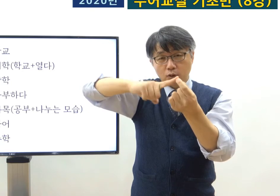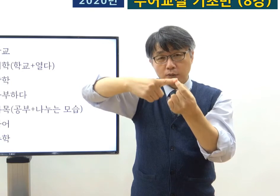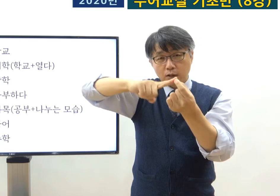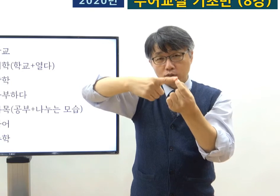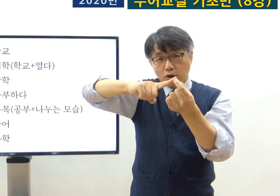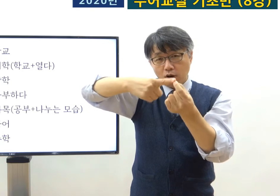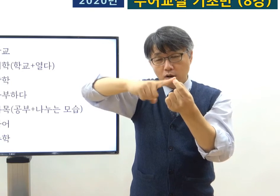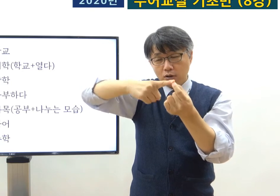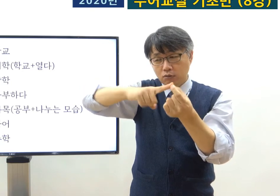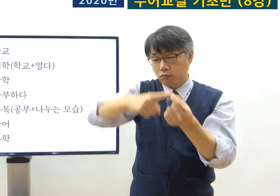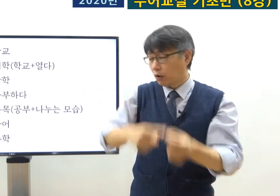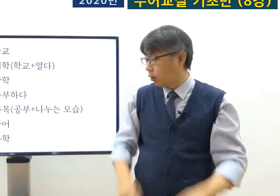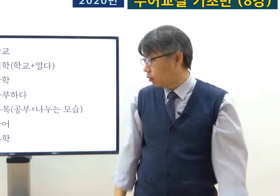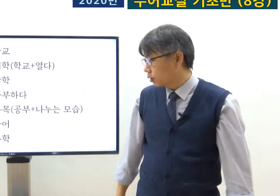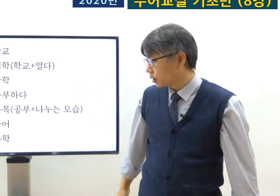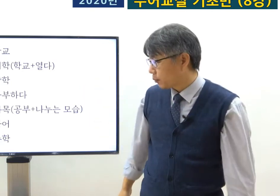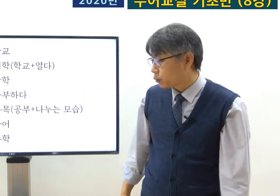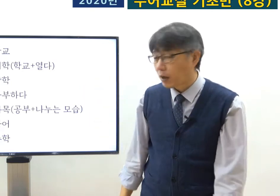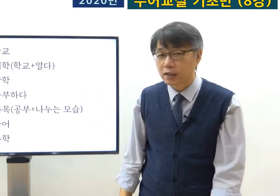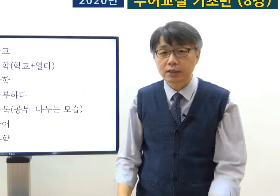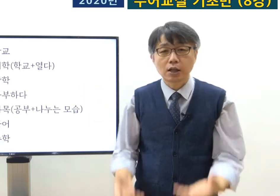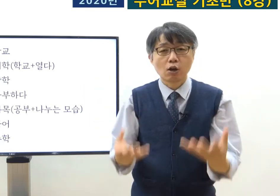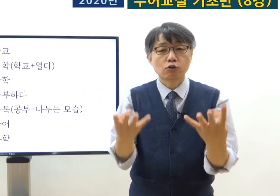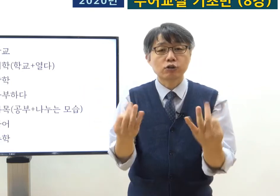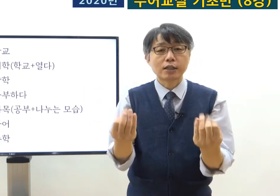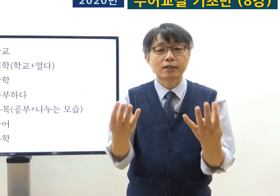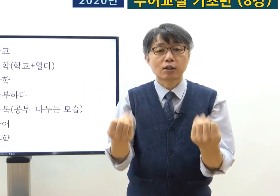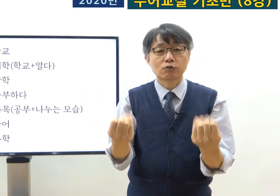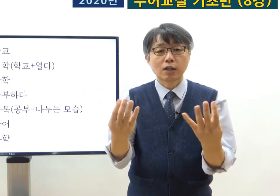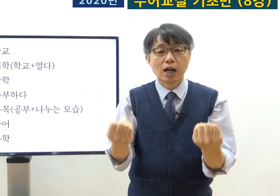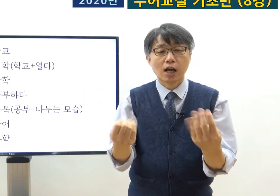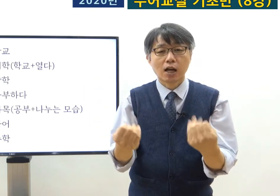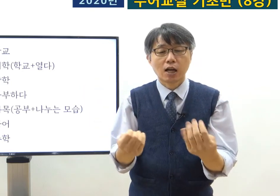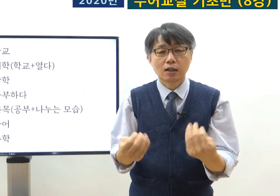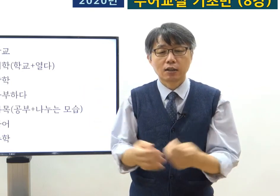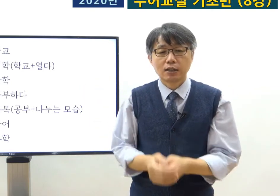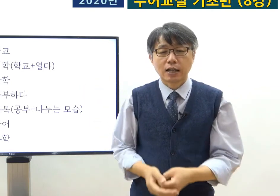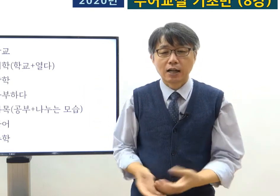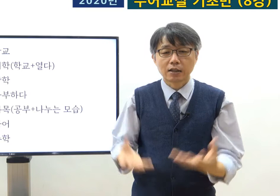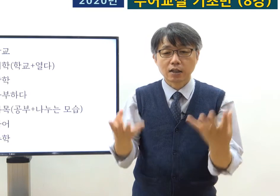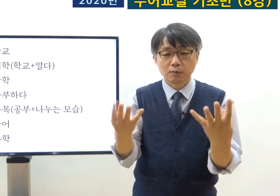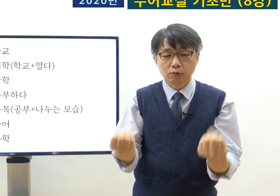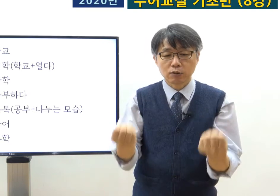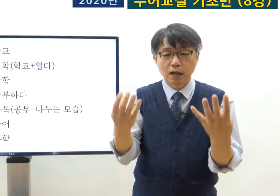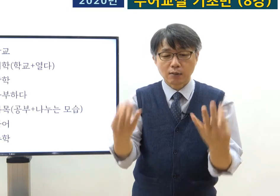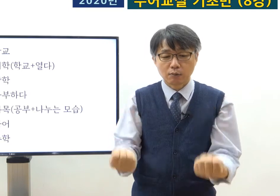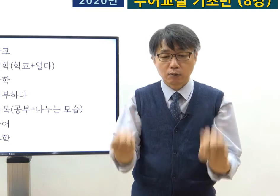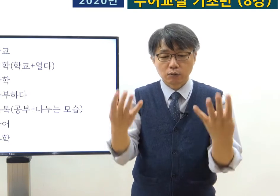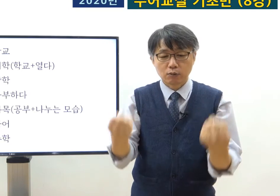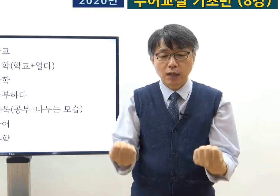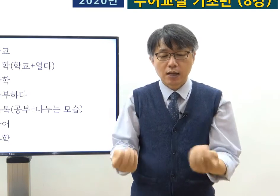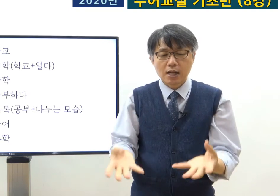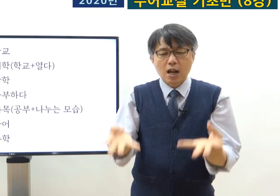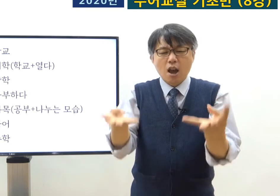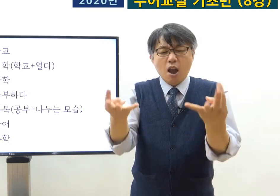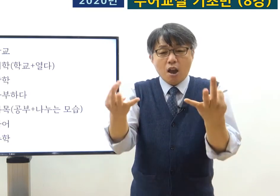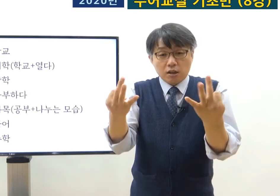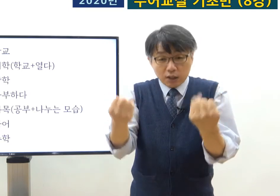국어입니다. 국어. 그 다음에 수학은 숫자 세는 거예요. 숫자. 자, 이렇게 세면 숫자. 이렇게 하면